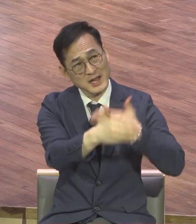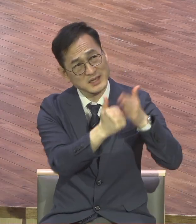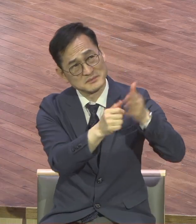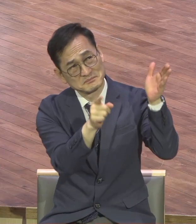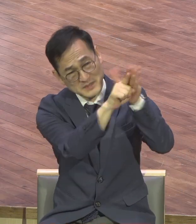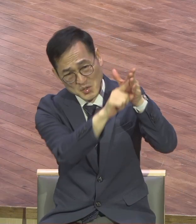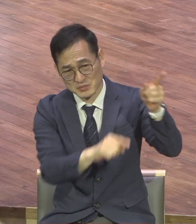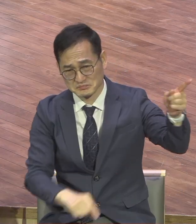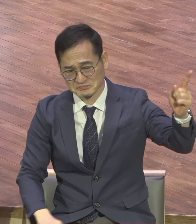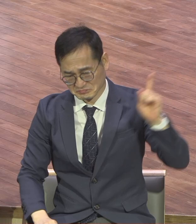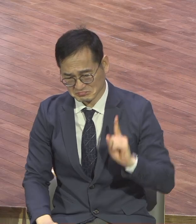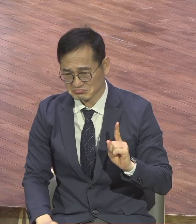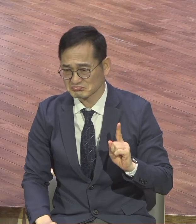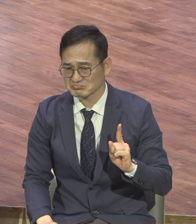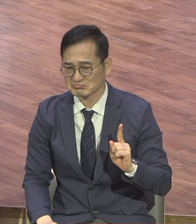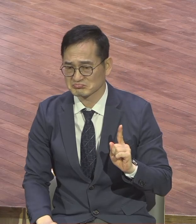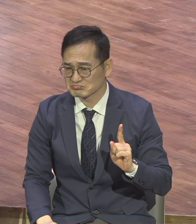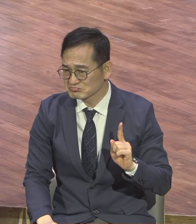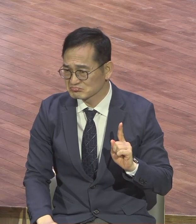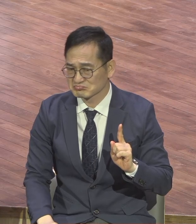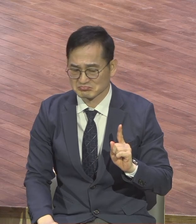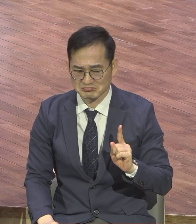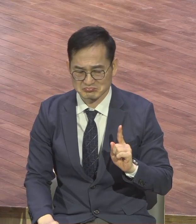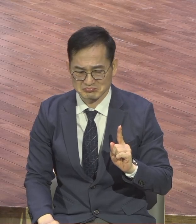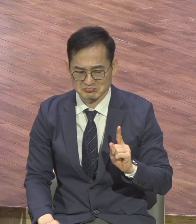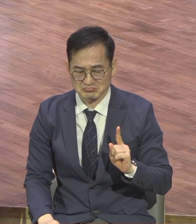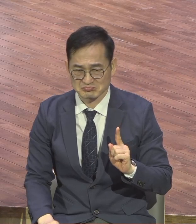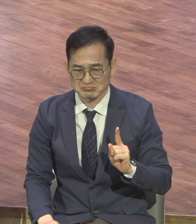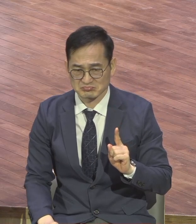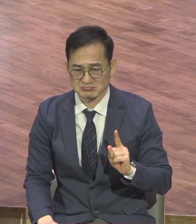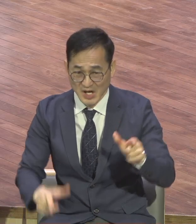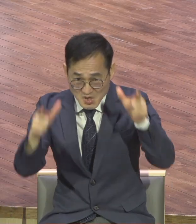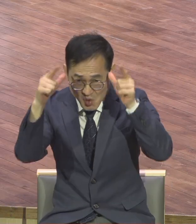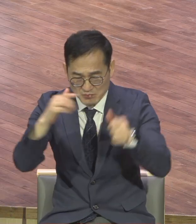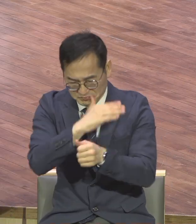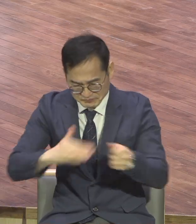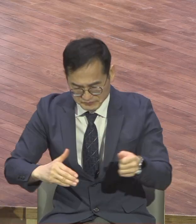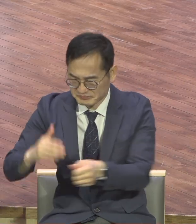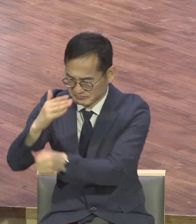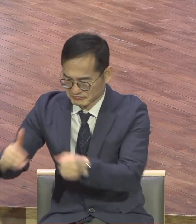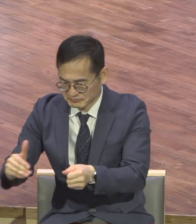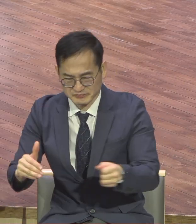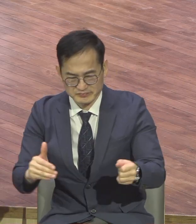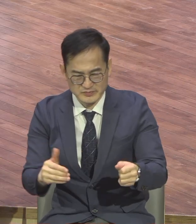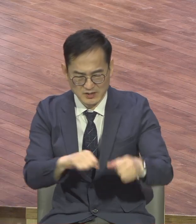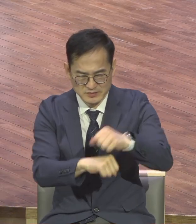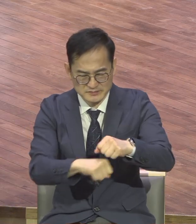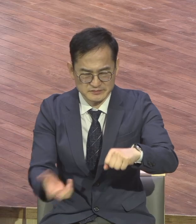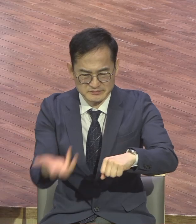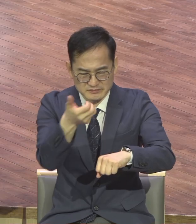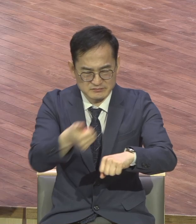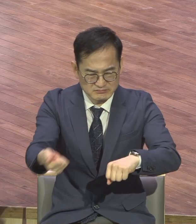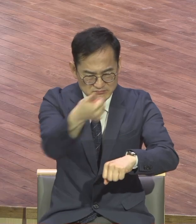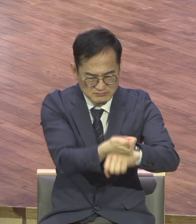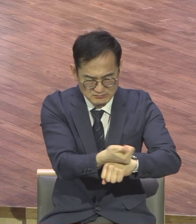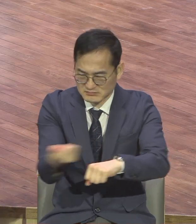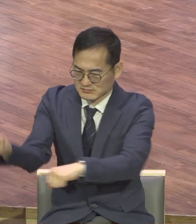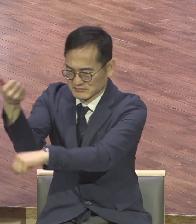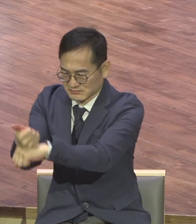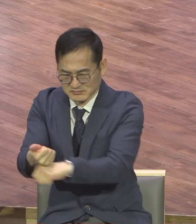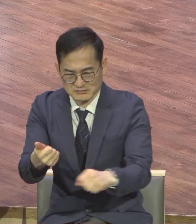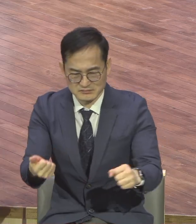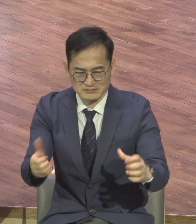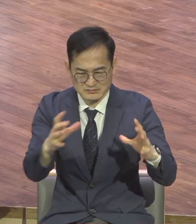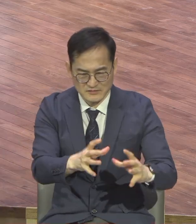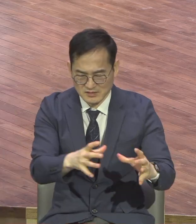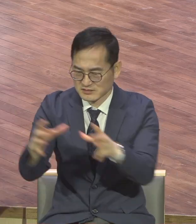하나님 송아지 두 마리 가져와서 너희들 각을 뜨고 나도 각을 뜨고 이 딱 단을 쌓아놓고 서로 기도해서 하늘에서 불이